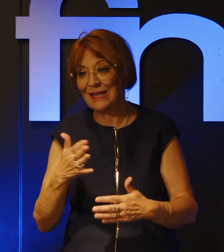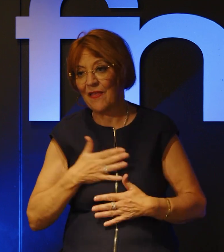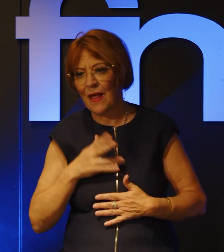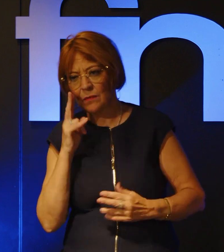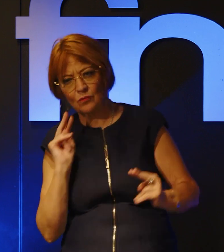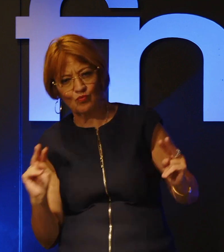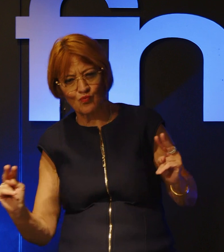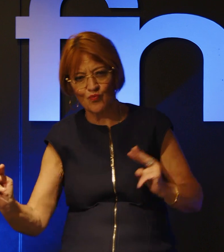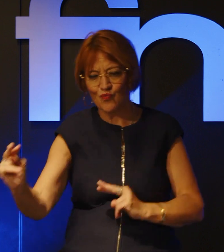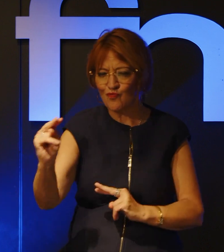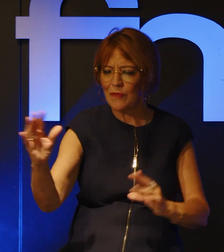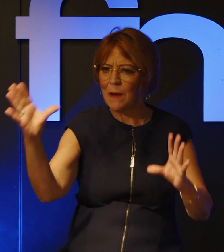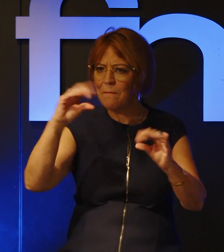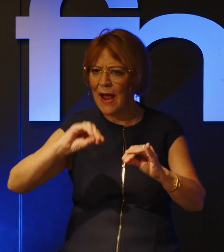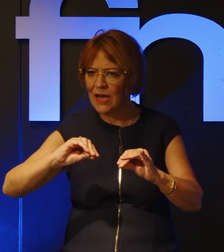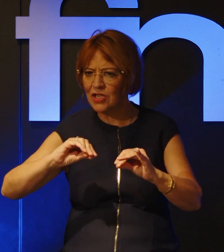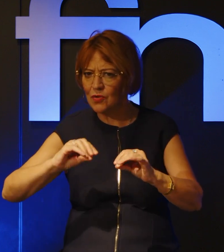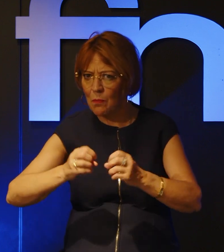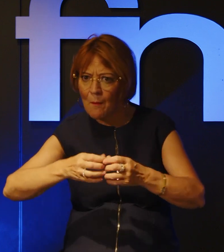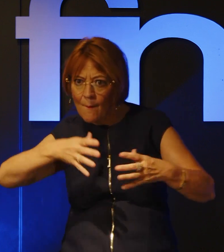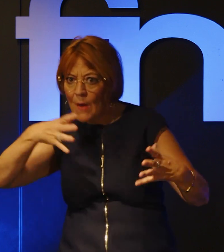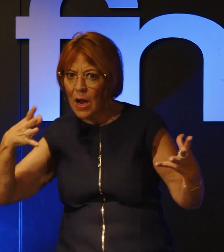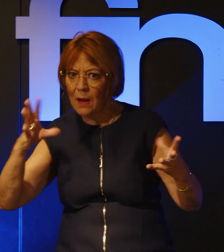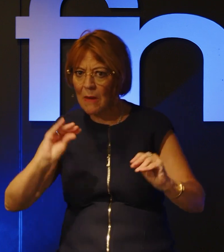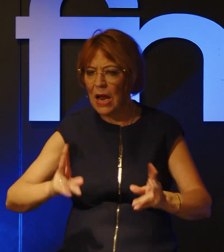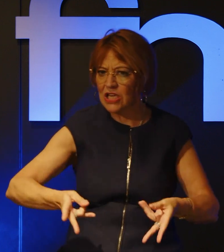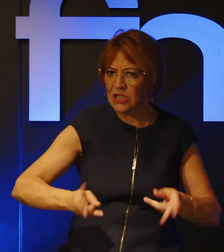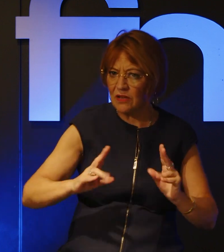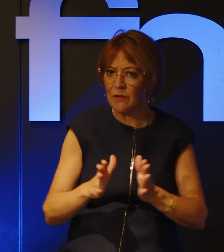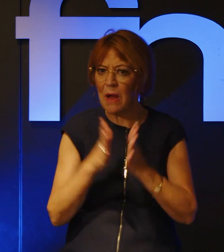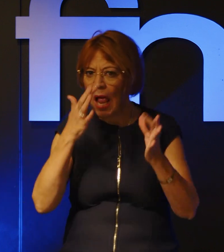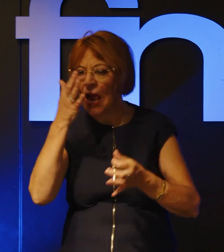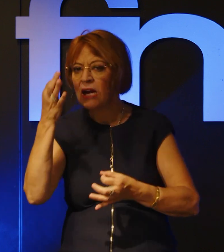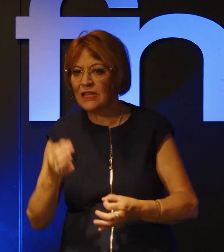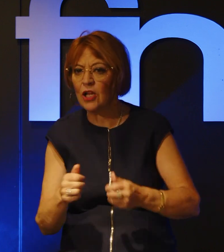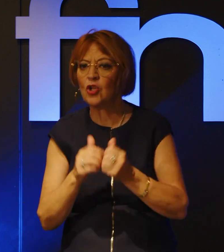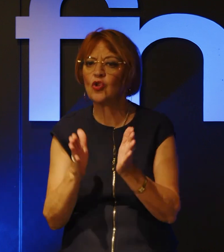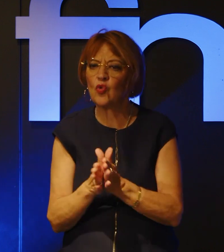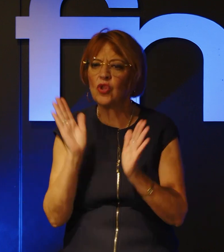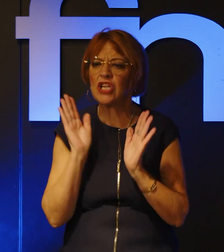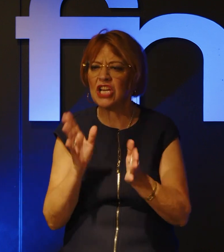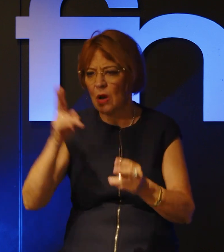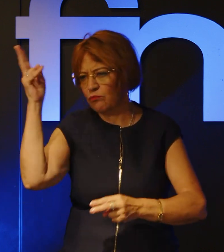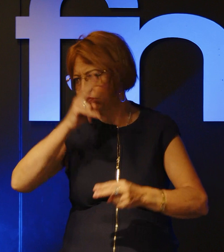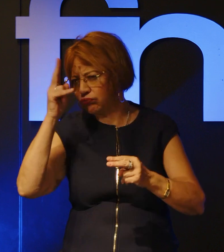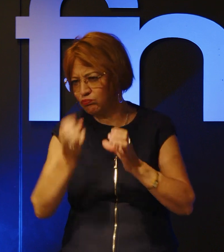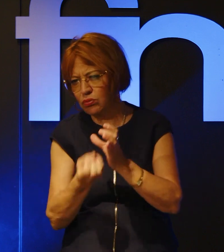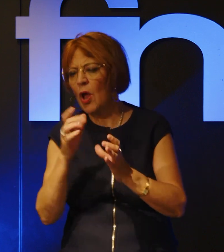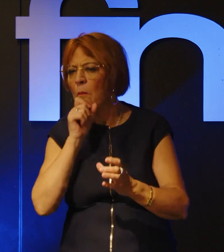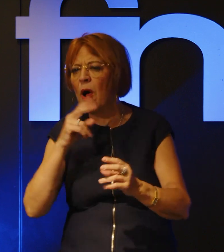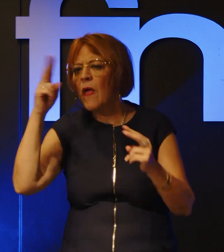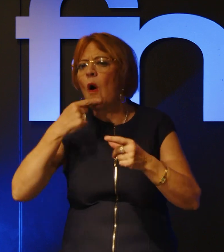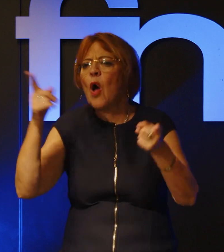visão muito mais abrangente muito mais livre e sobretudo acreditar-se que tudo já foi inventado portanto pode ser tudo